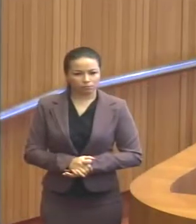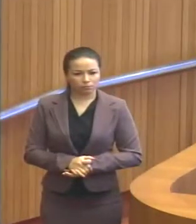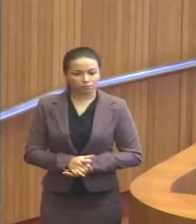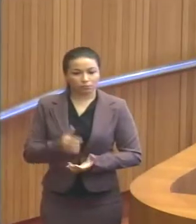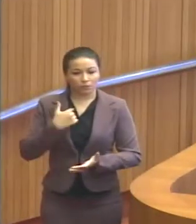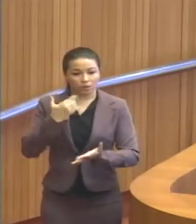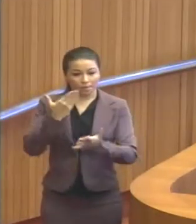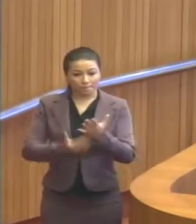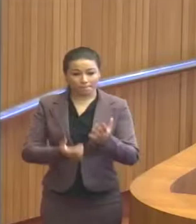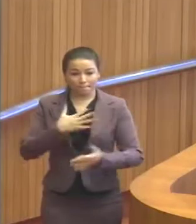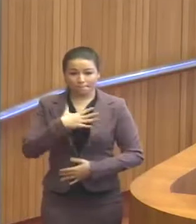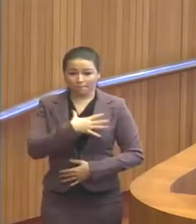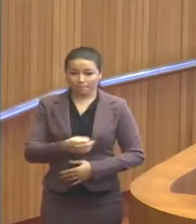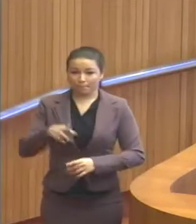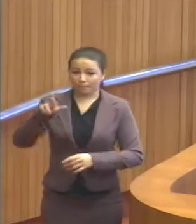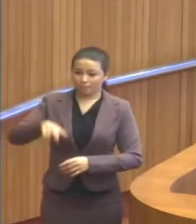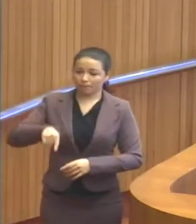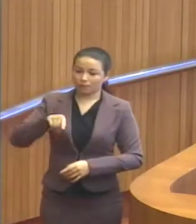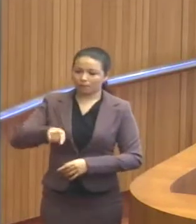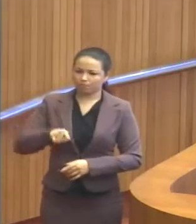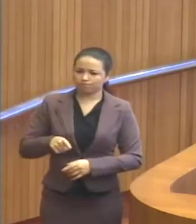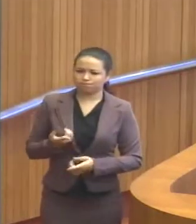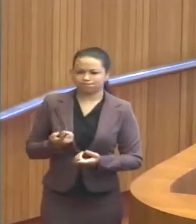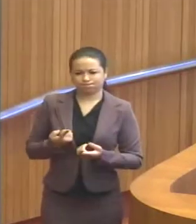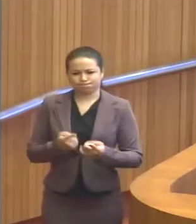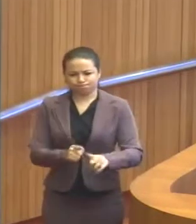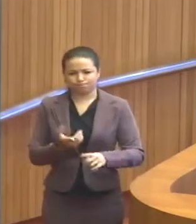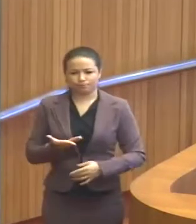Eu perdi o meu filho em razão dessa perseguição.